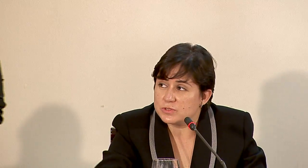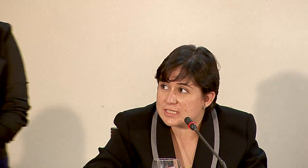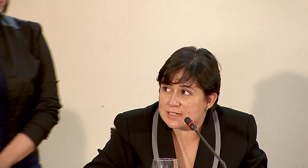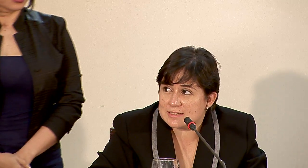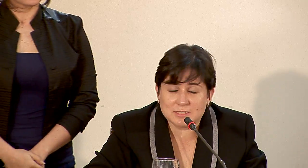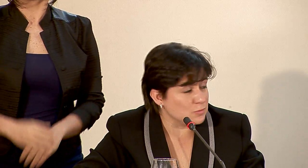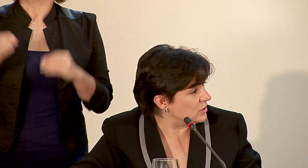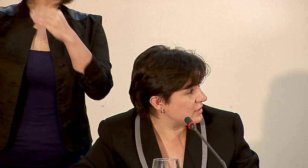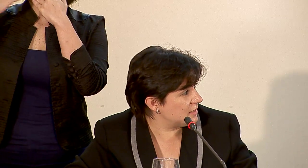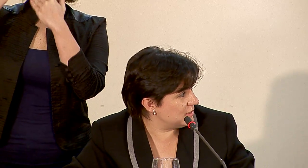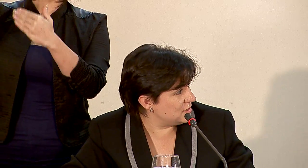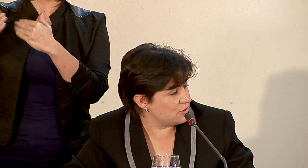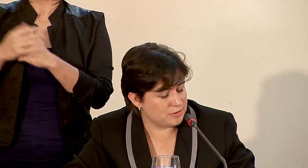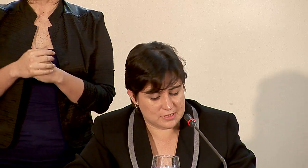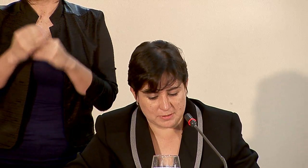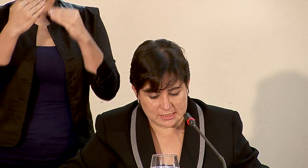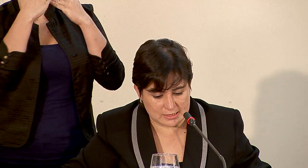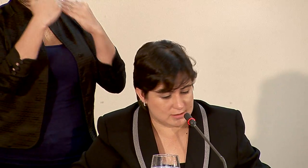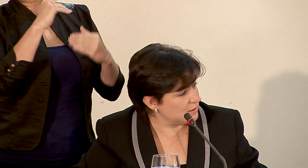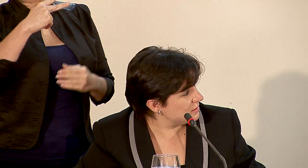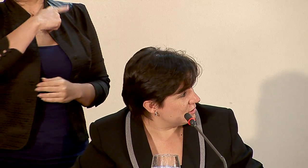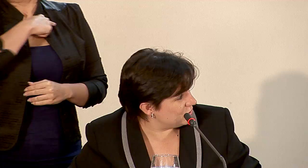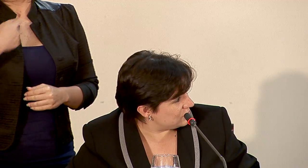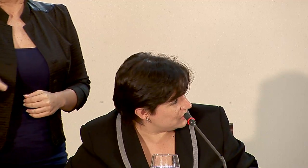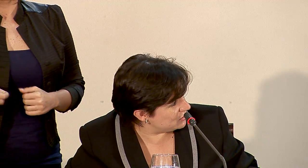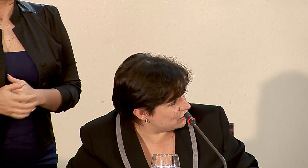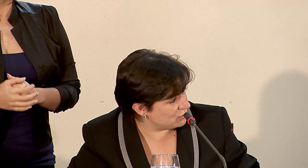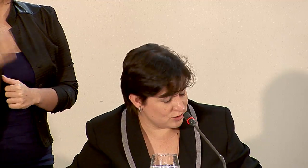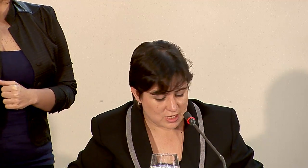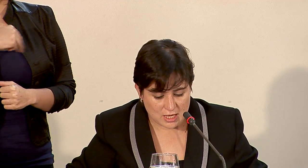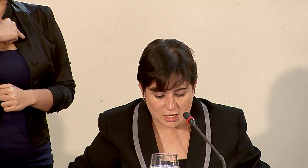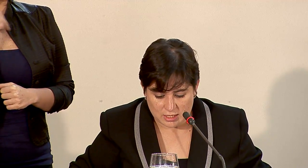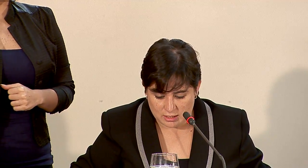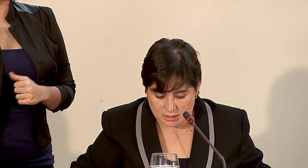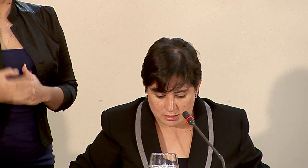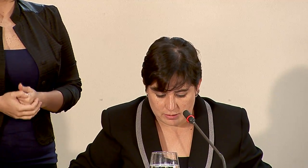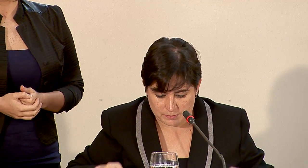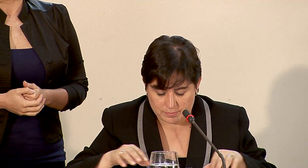Muchas gracias, muchas gracias, señora Vicepresidenta, señores ministros.